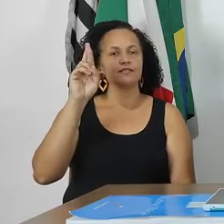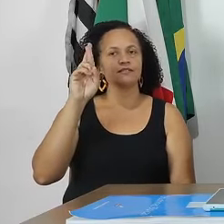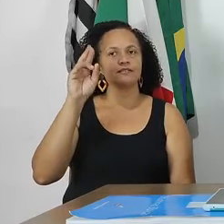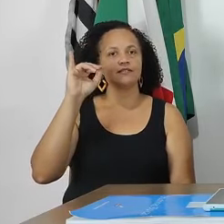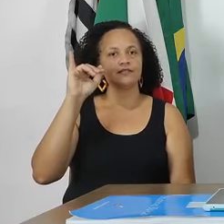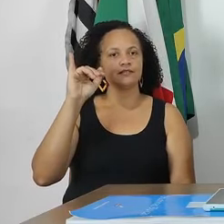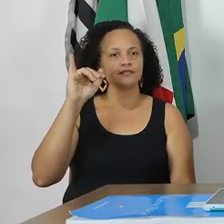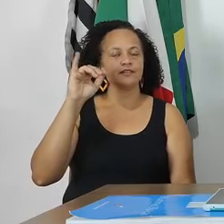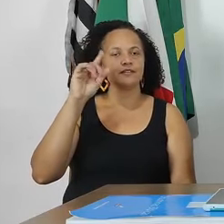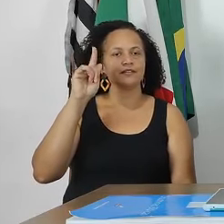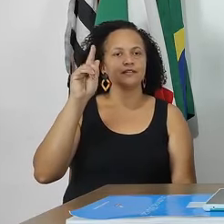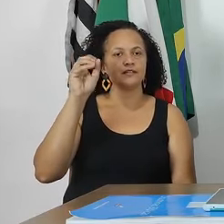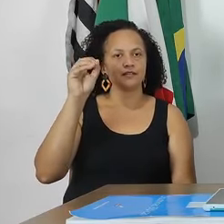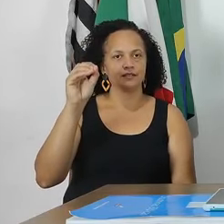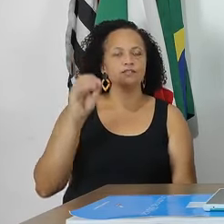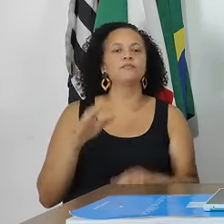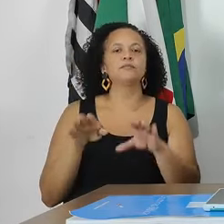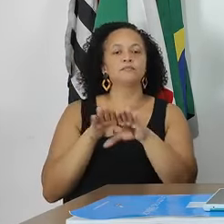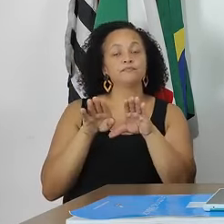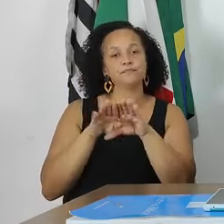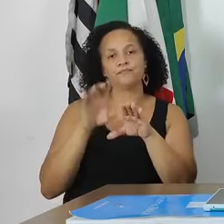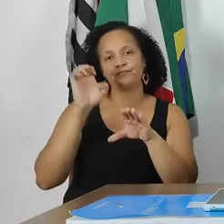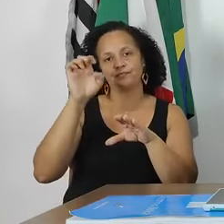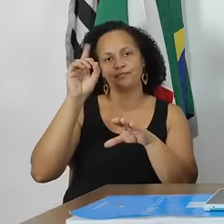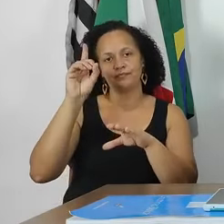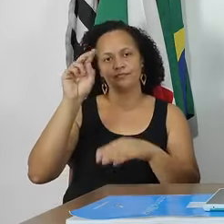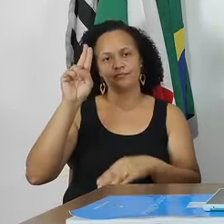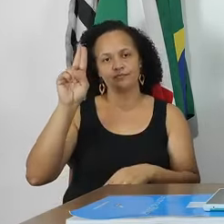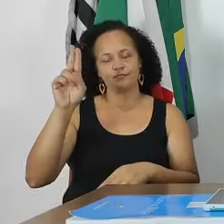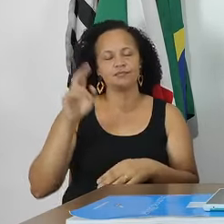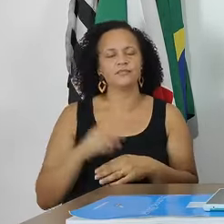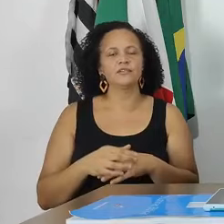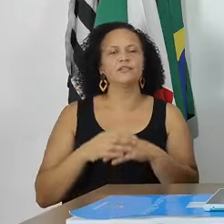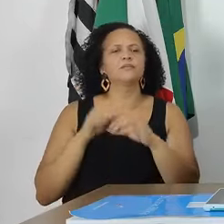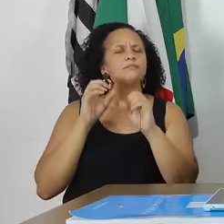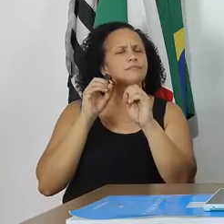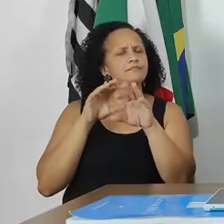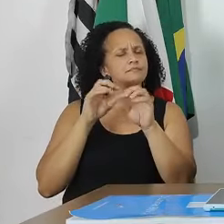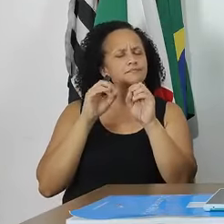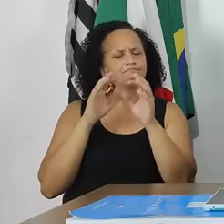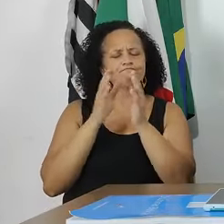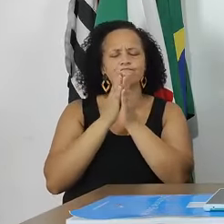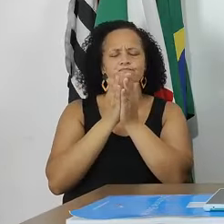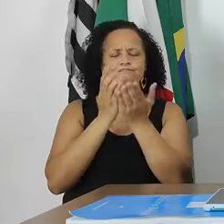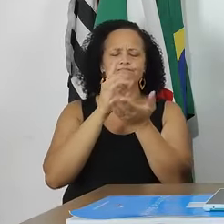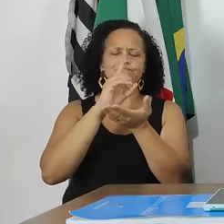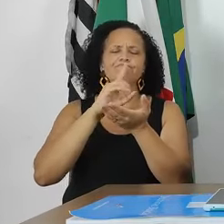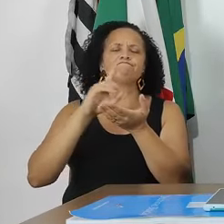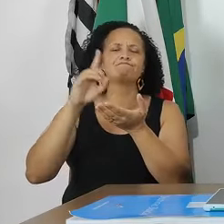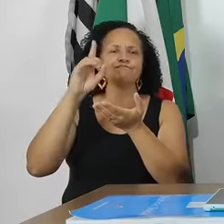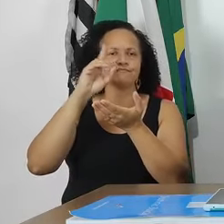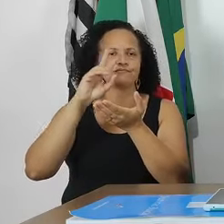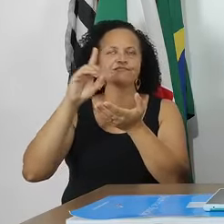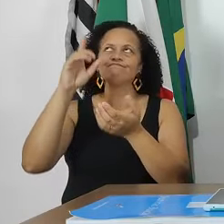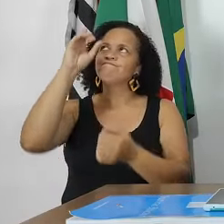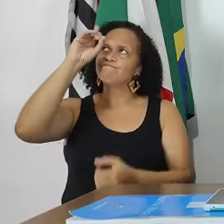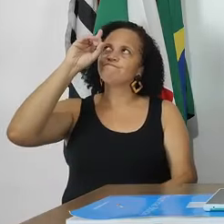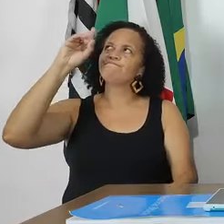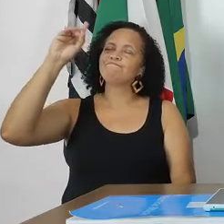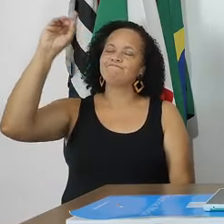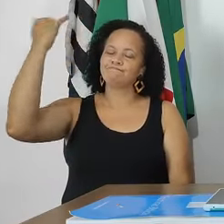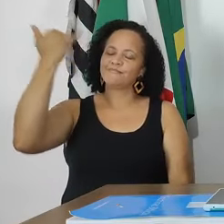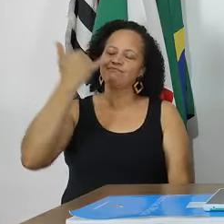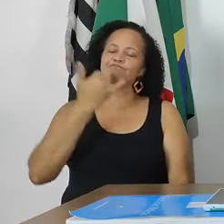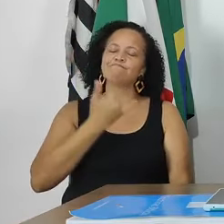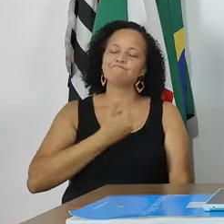para ministrar essa palavra, né? Trazer essa palavra para vocês, para a igreja, né? E que Deus confiou para mim